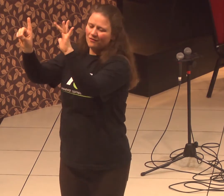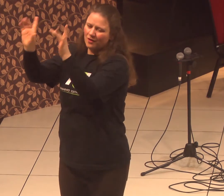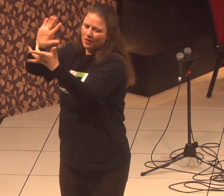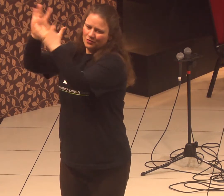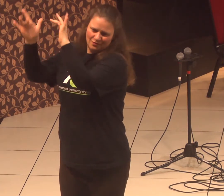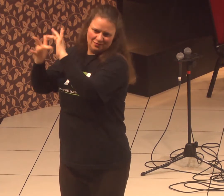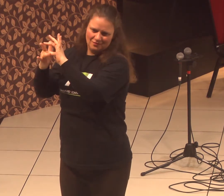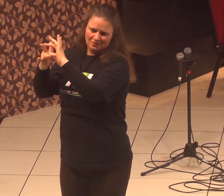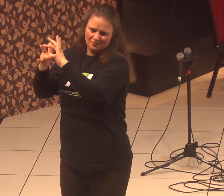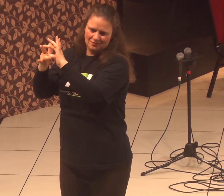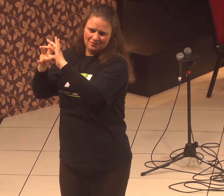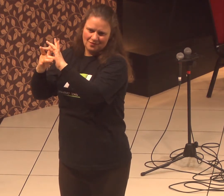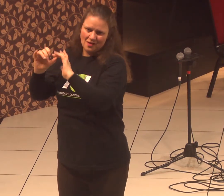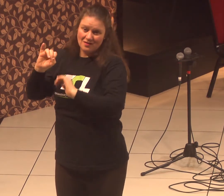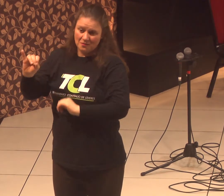não conta,